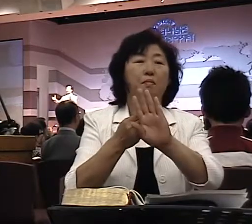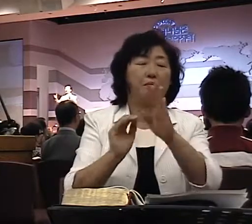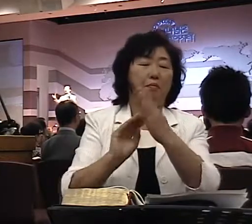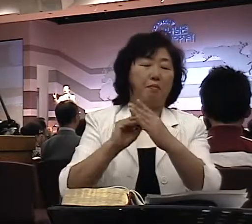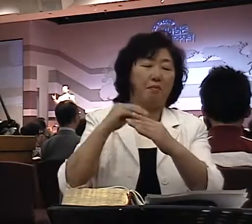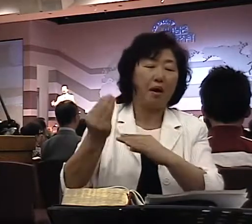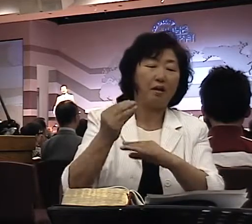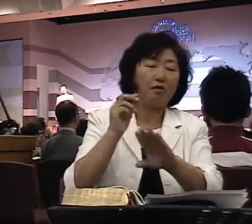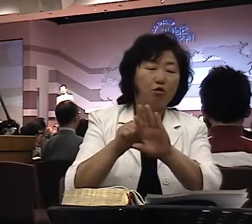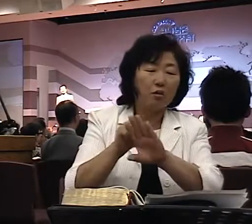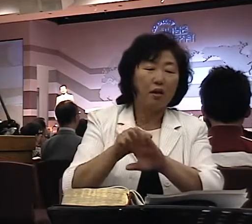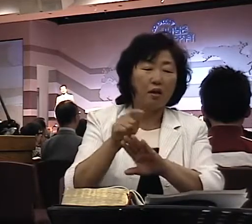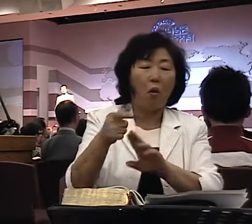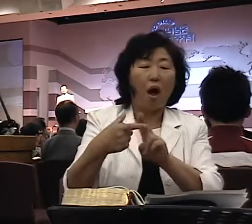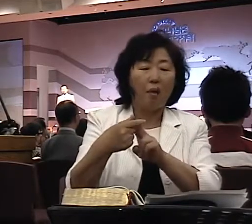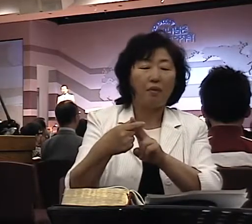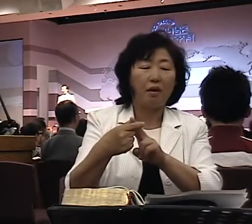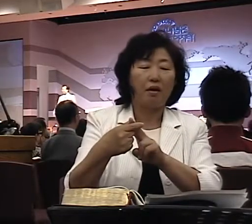열면 내가 들어가 너와